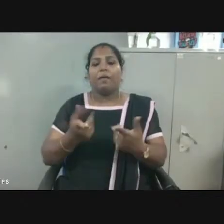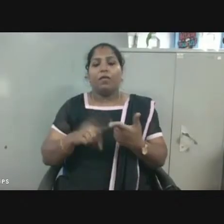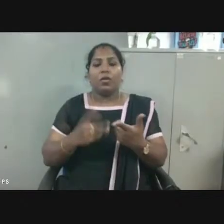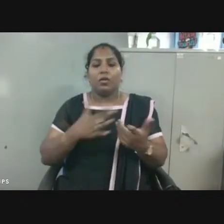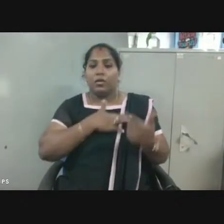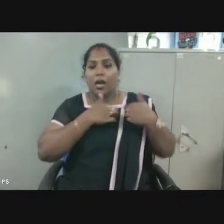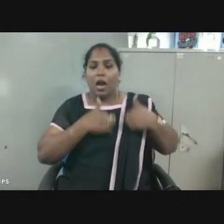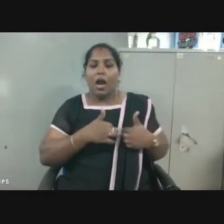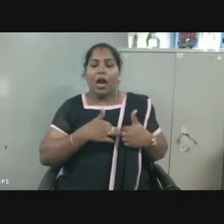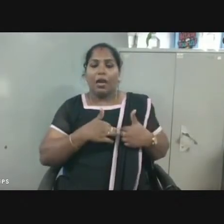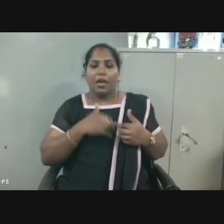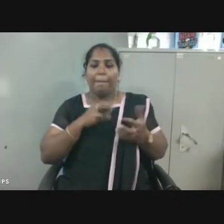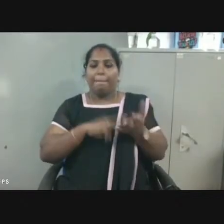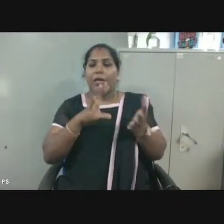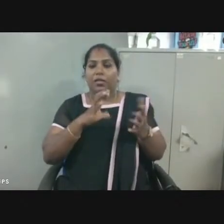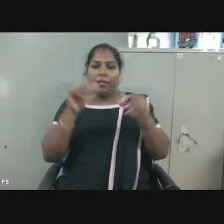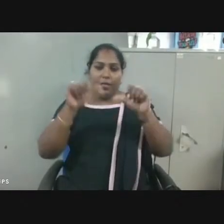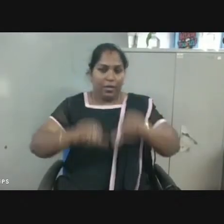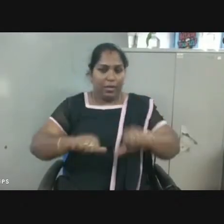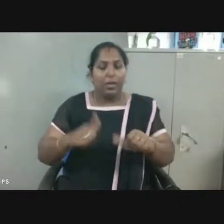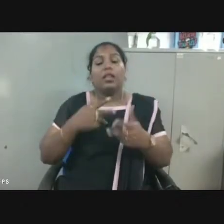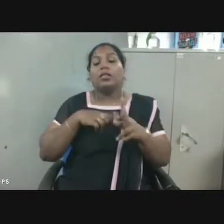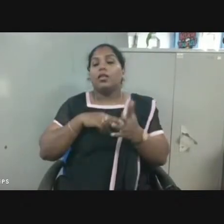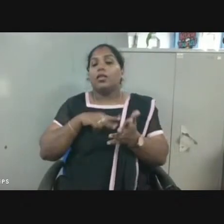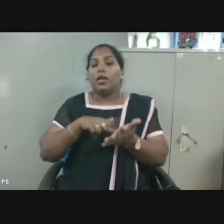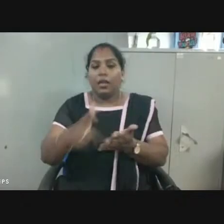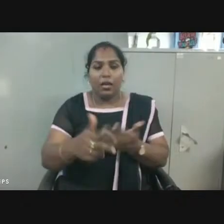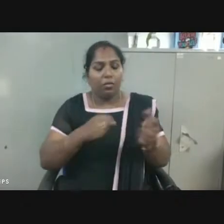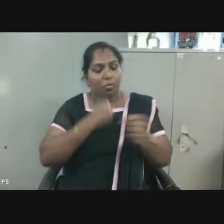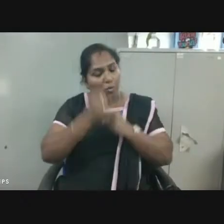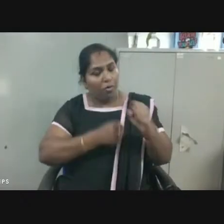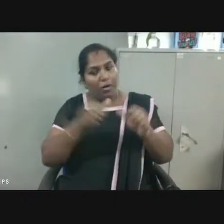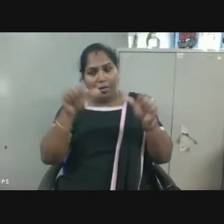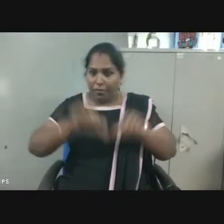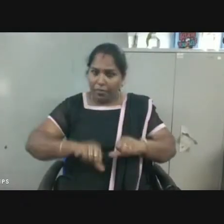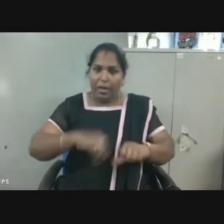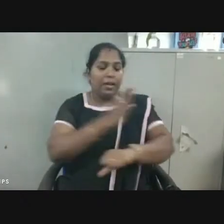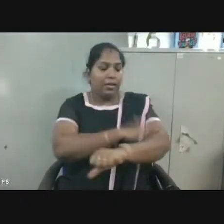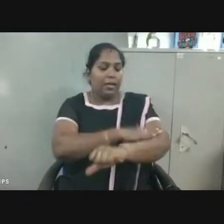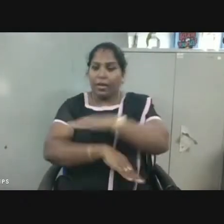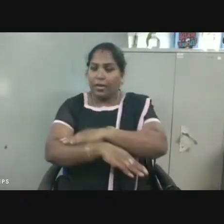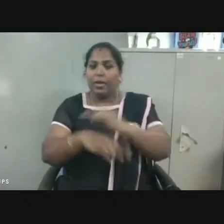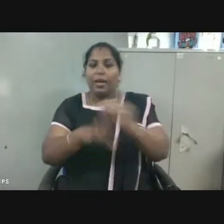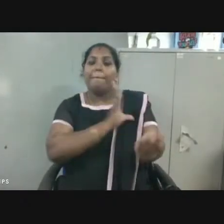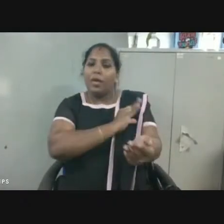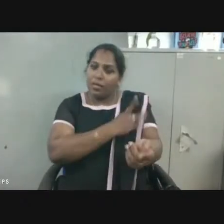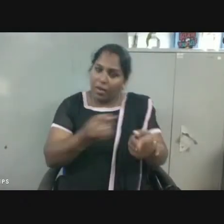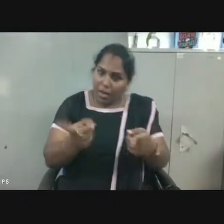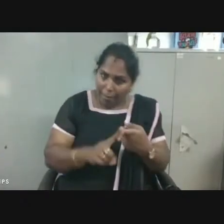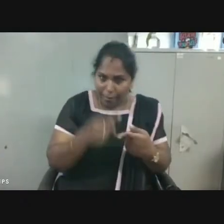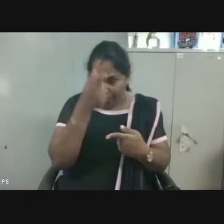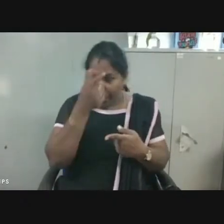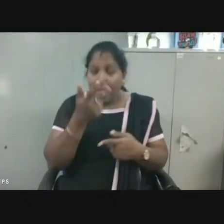മസിൽ വന്നതോടെ നടക്കാനുള്ള ബുദ്ധിമുട്ട് തുടങ്ങി, ഓടാനും ചാടാനും പറ്റാതെ നിൽക്കുവാണ്. ആ സമയം കയ്യിലെ മസിലിനെ ബാധിക്കാൻ തുടങ്ങി. ഒരു 8-9